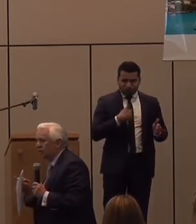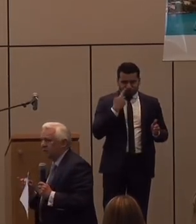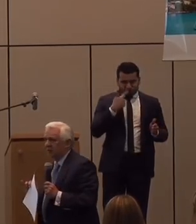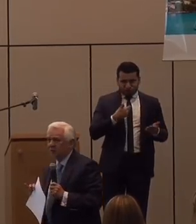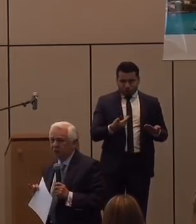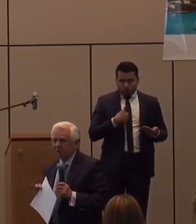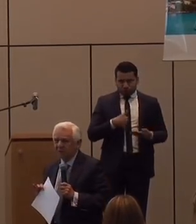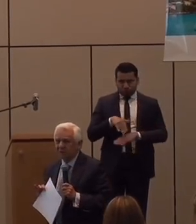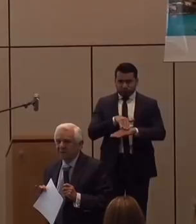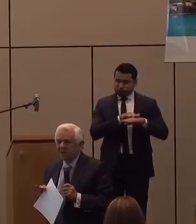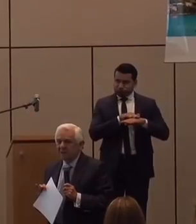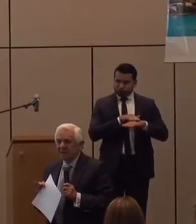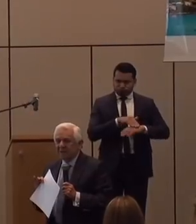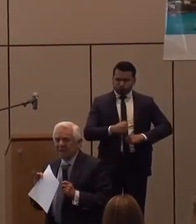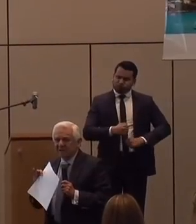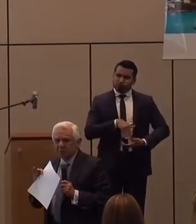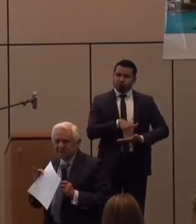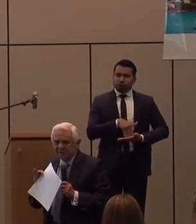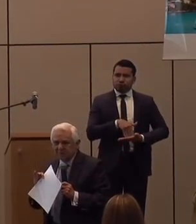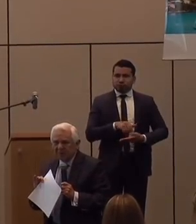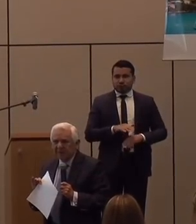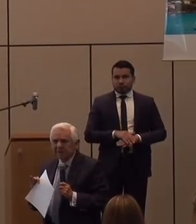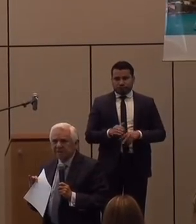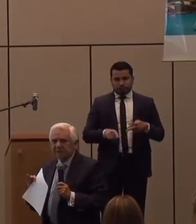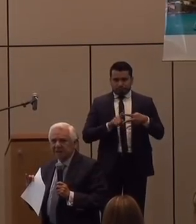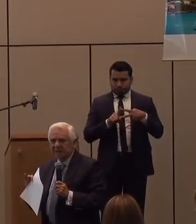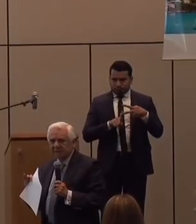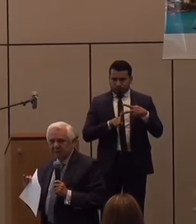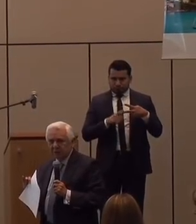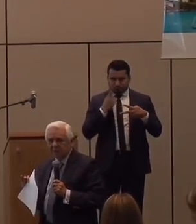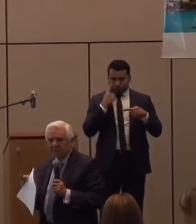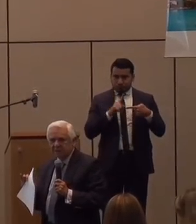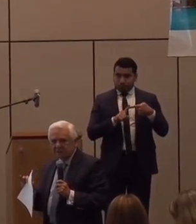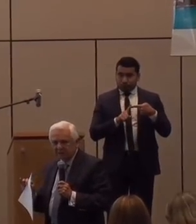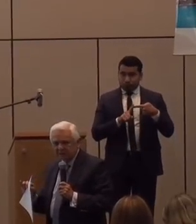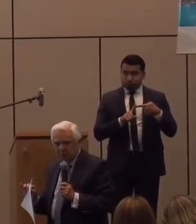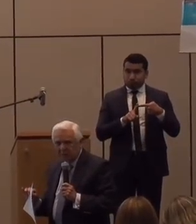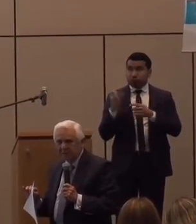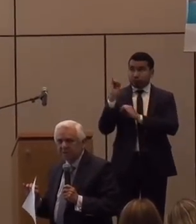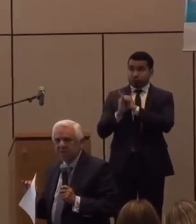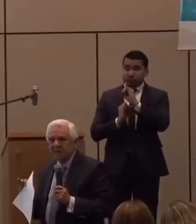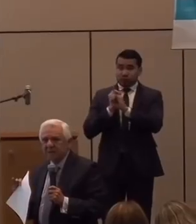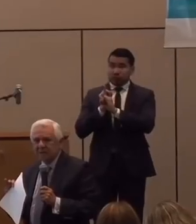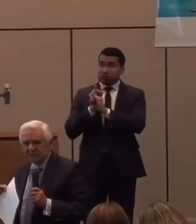aldo con dos afirmaciones las principales calificadoras internacionales